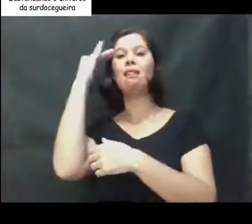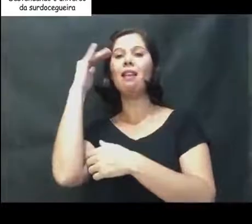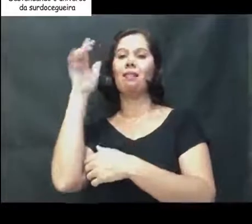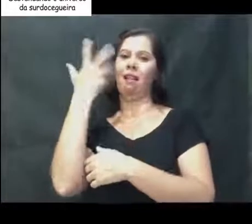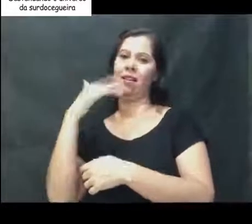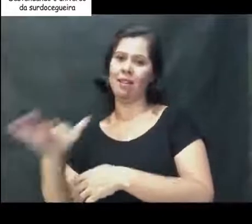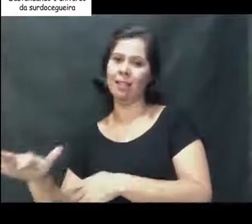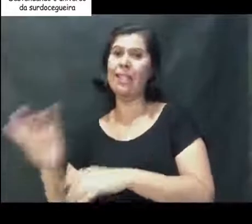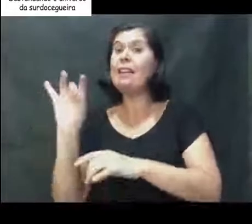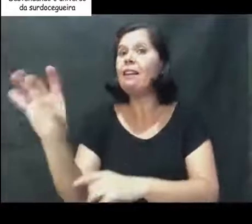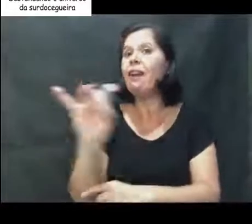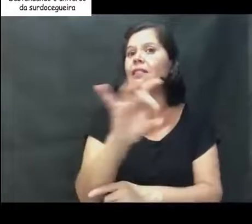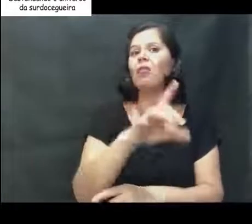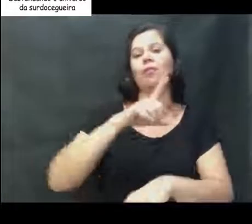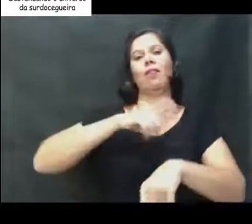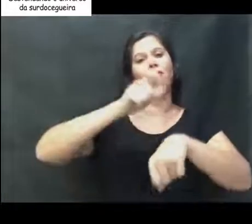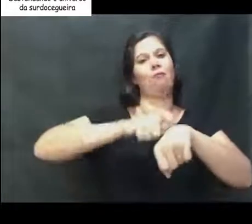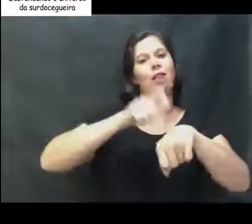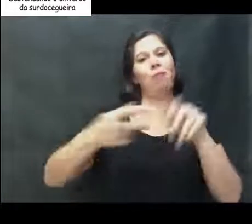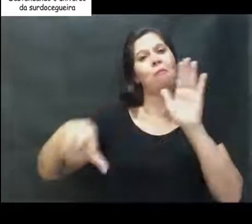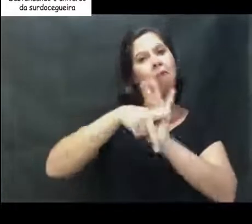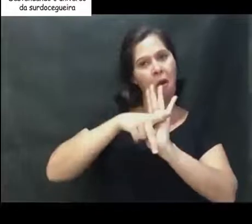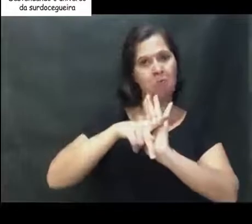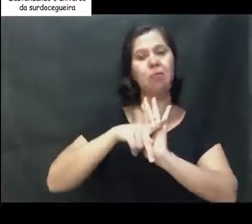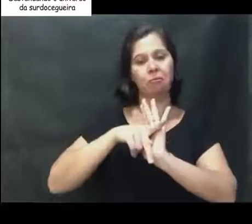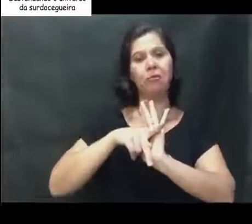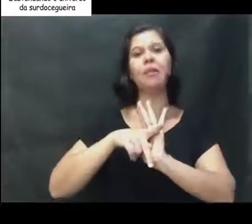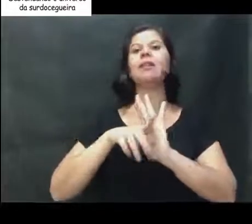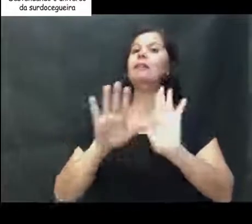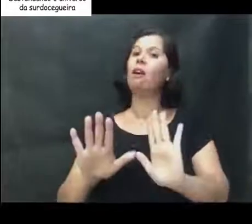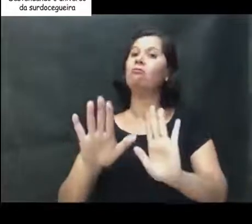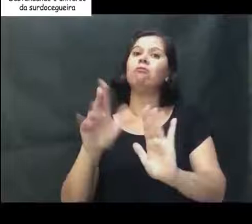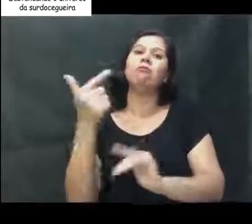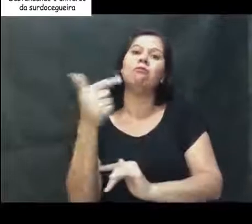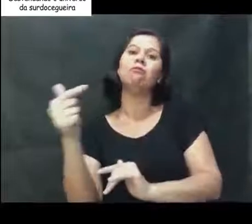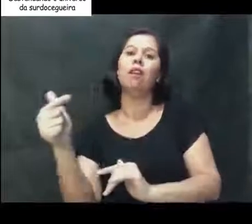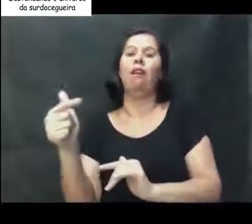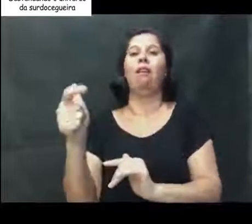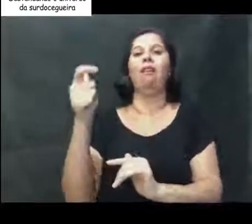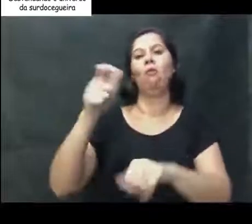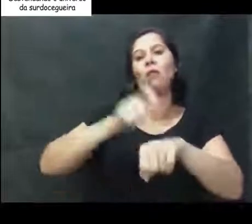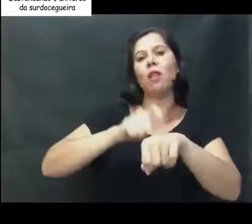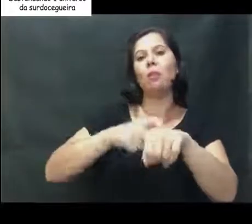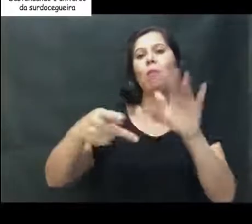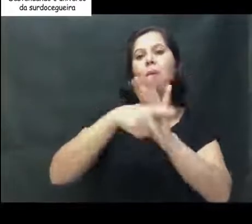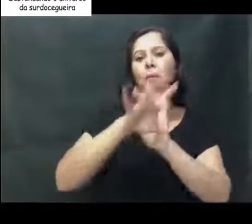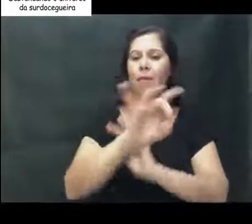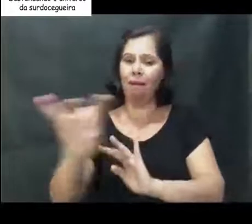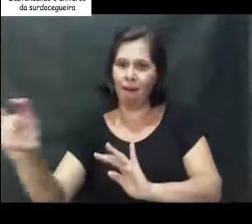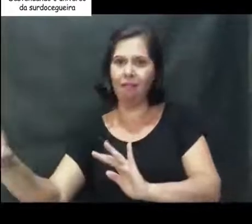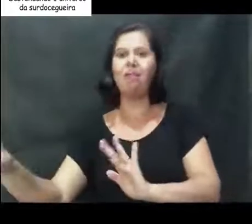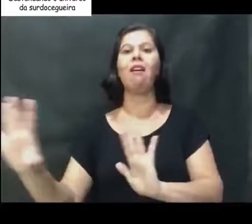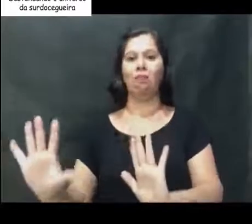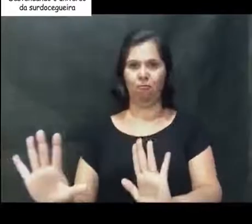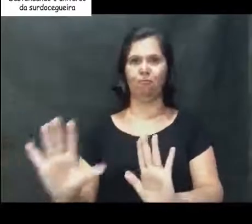de entendimento de cada criança e não devem ser pensadas a ser cumpridas num tempo específico. Na minha tese, eu